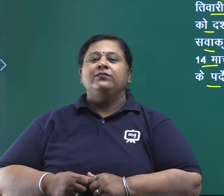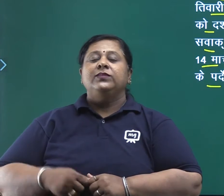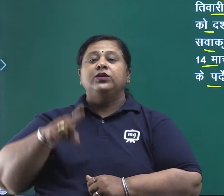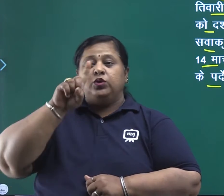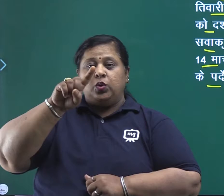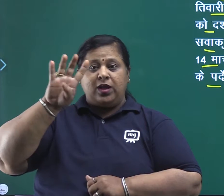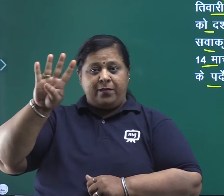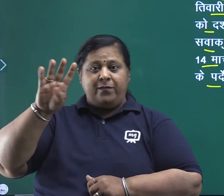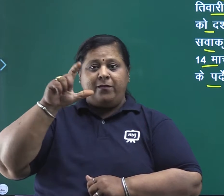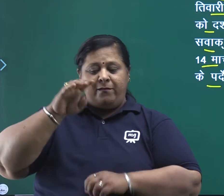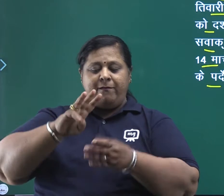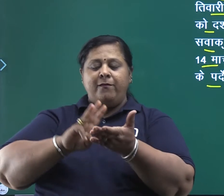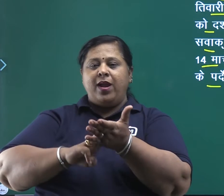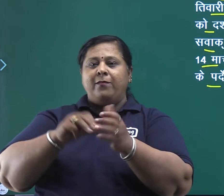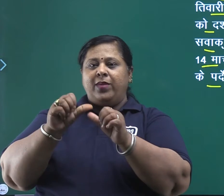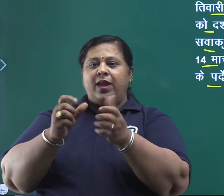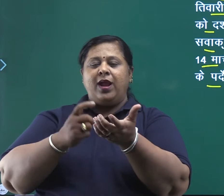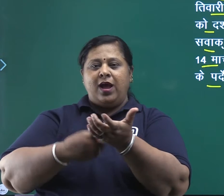14 मार्च